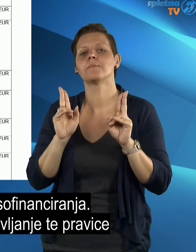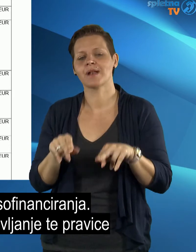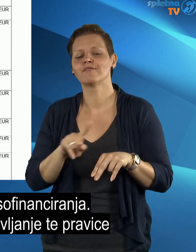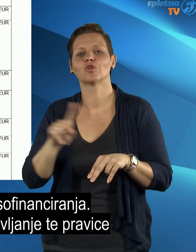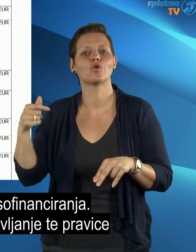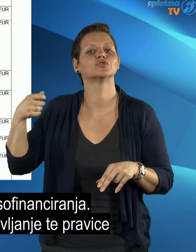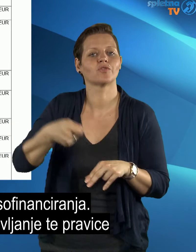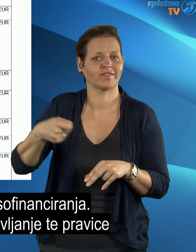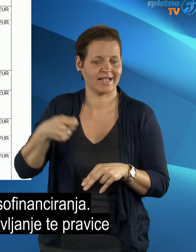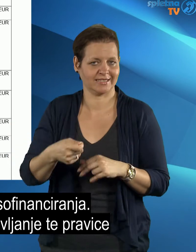sofinanciranja.